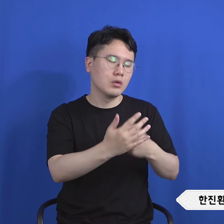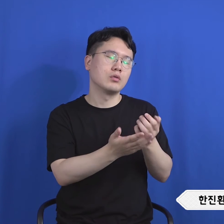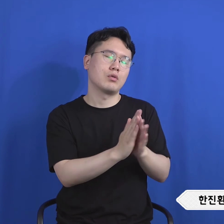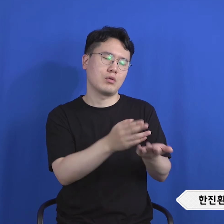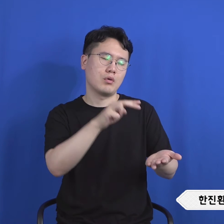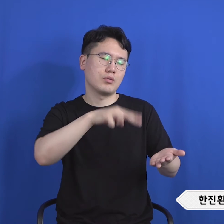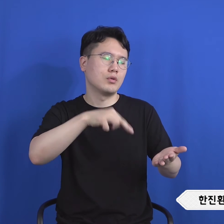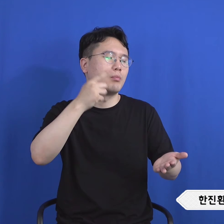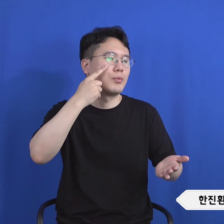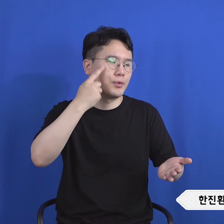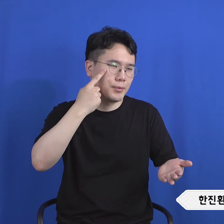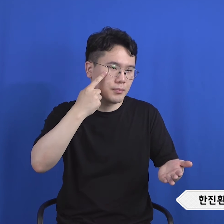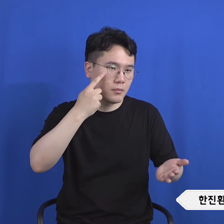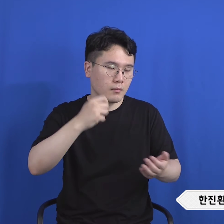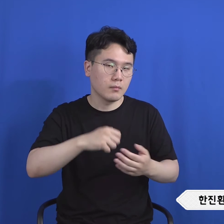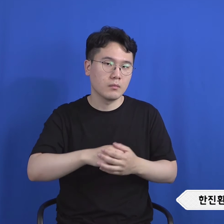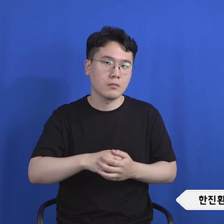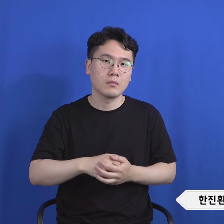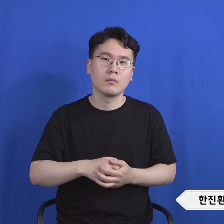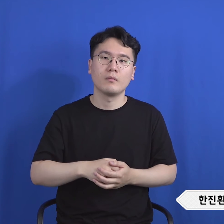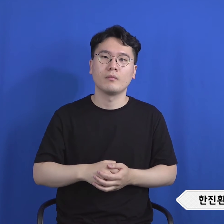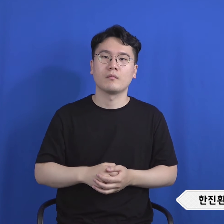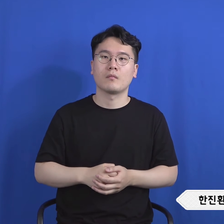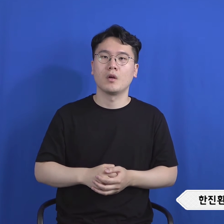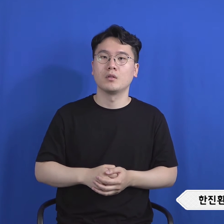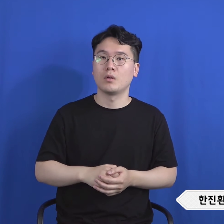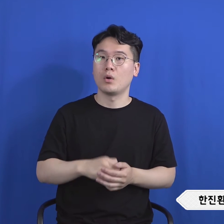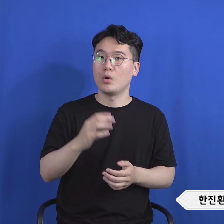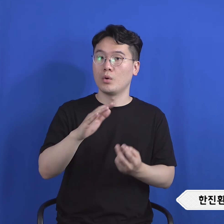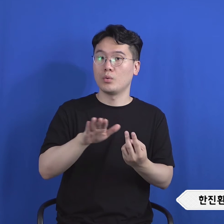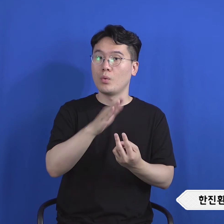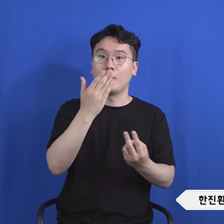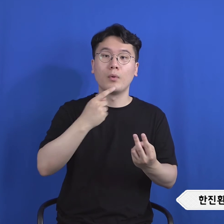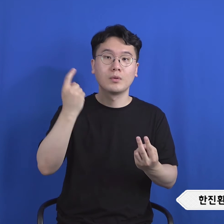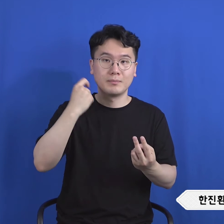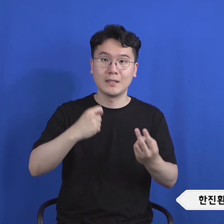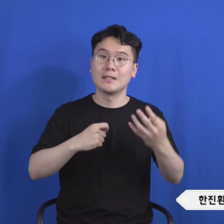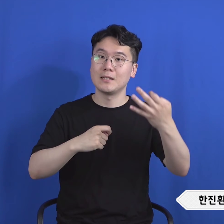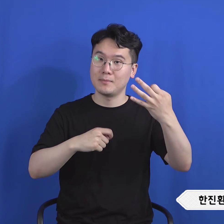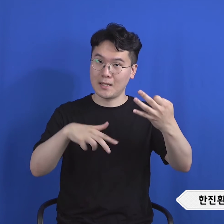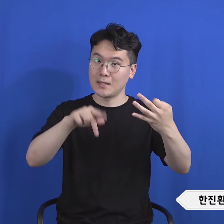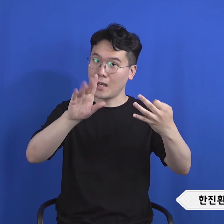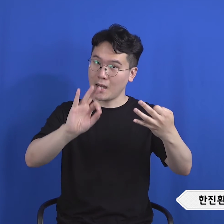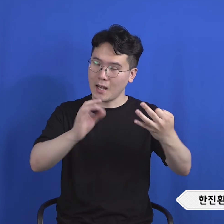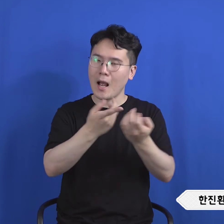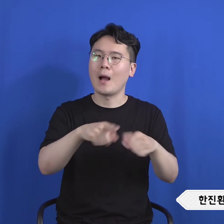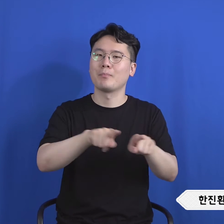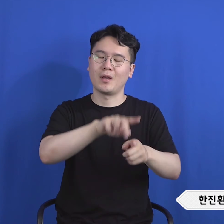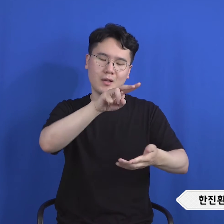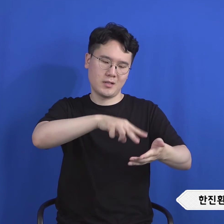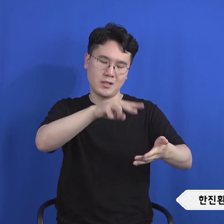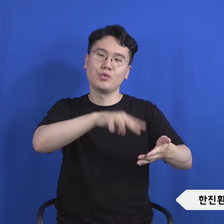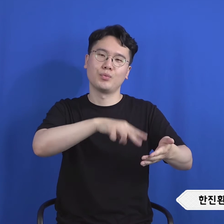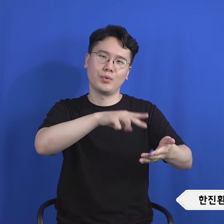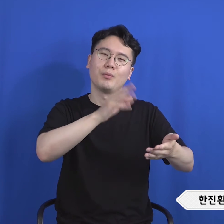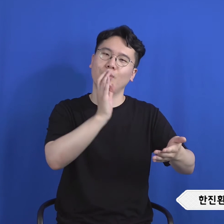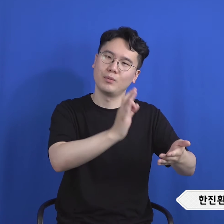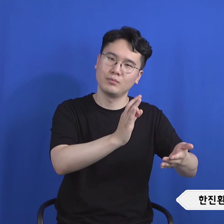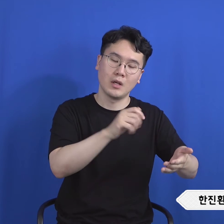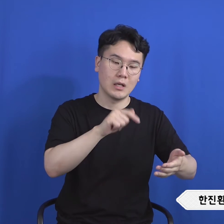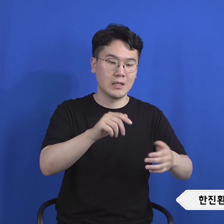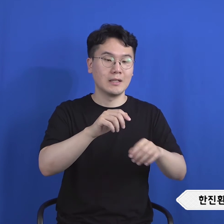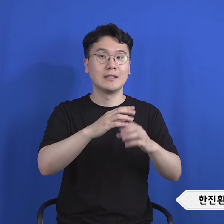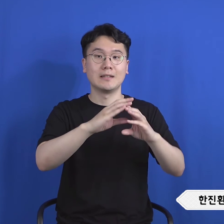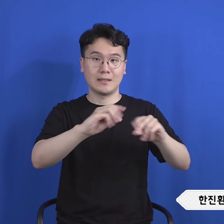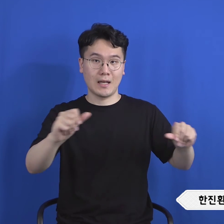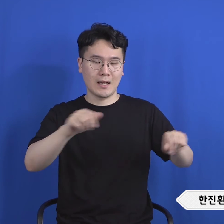둘이 같이 하늘에 영원한 우리 집이 예비되어 있다는 요한복음 14장 말씀을 읽었습니다. 이 땅의 장막집이